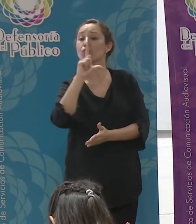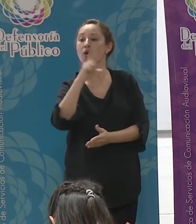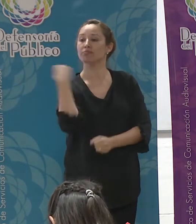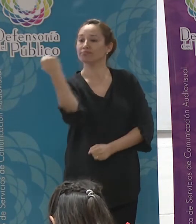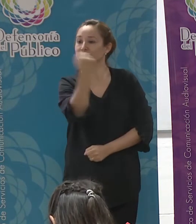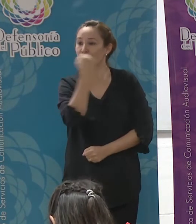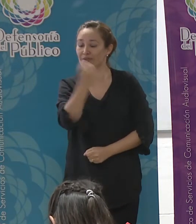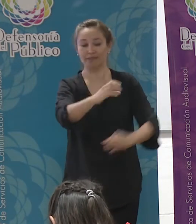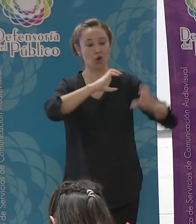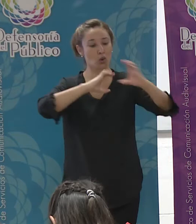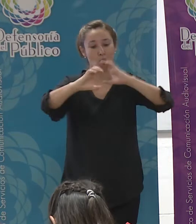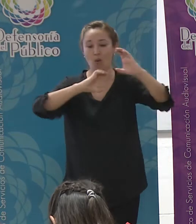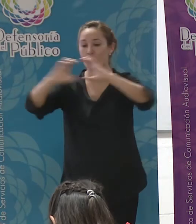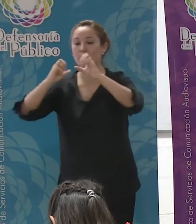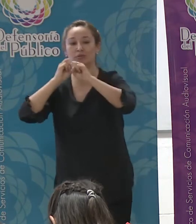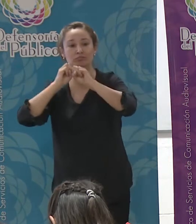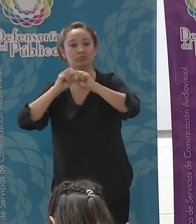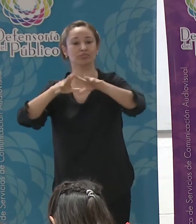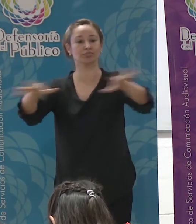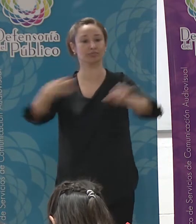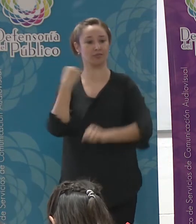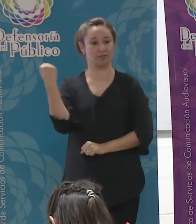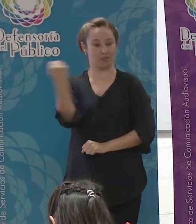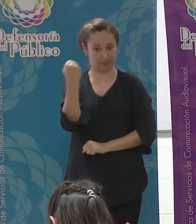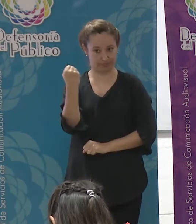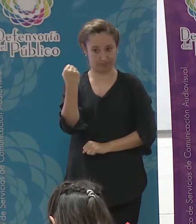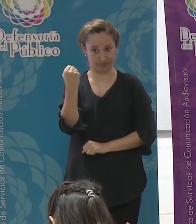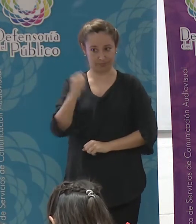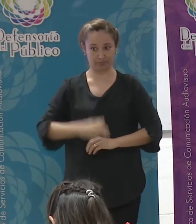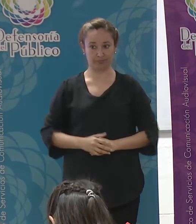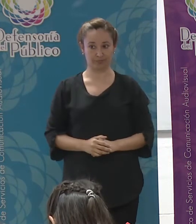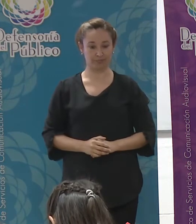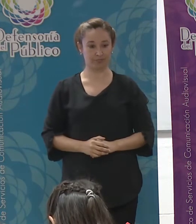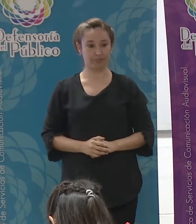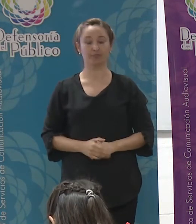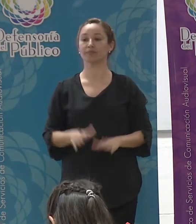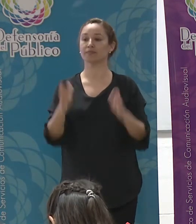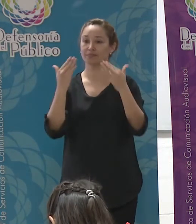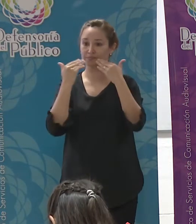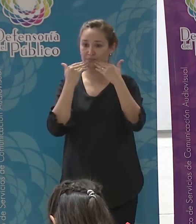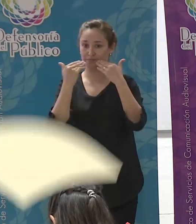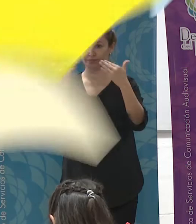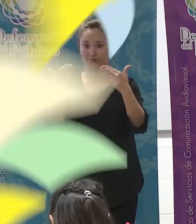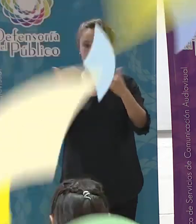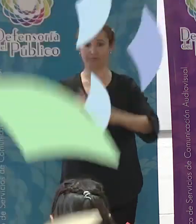la construcción de ciudadanías y en la visibilización de realidades marginales. Muchas gracias.